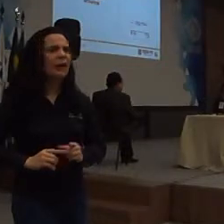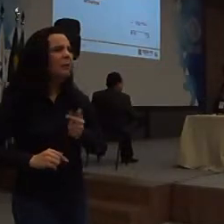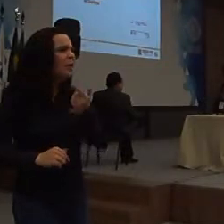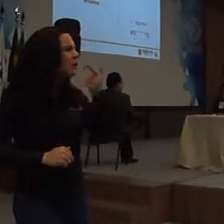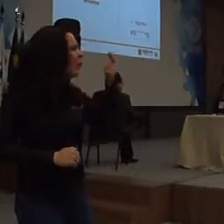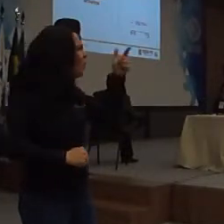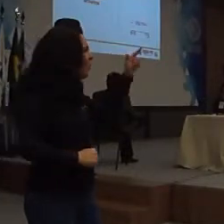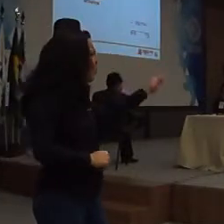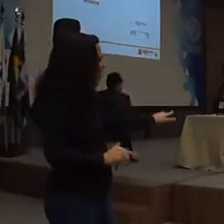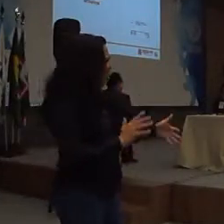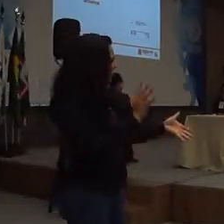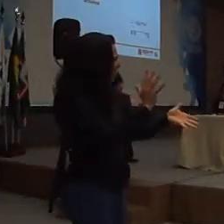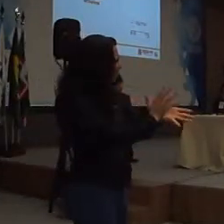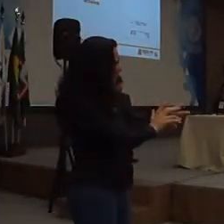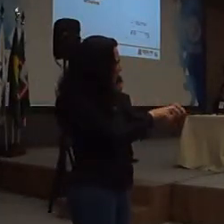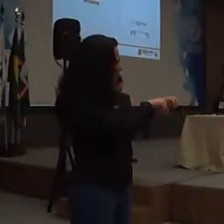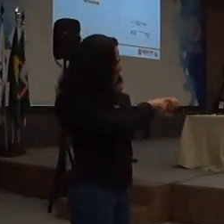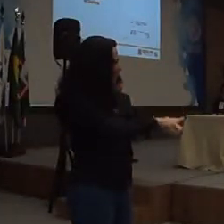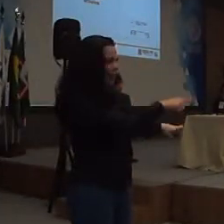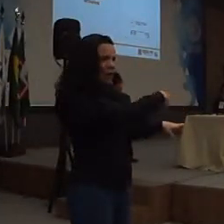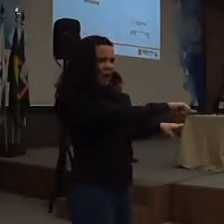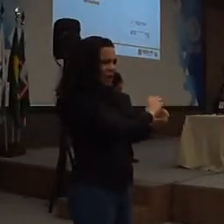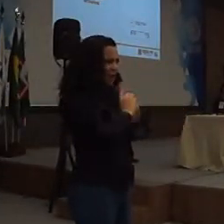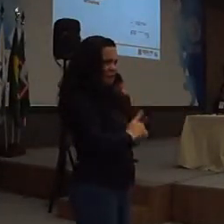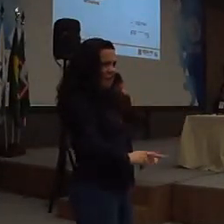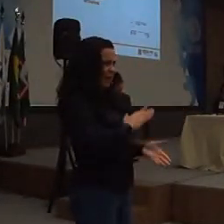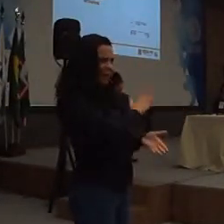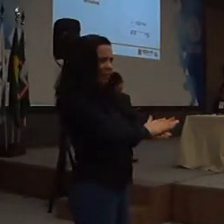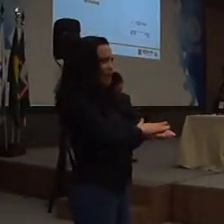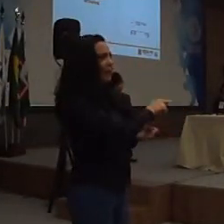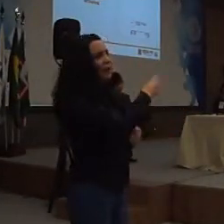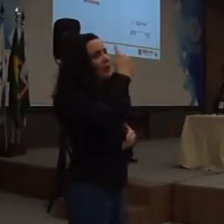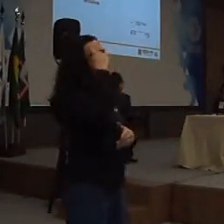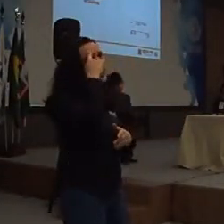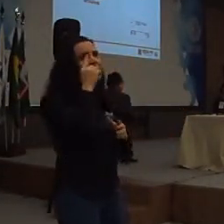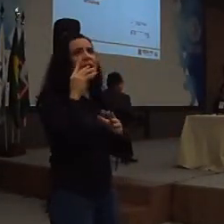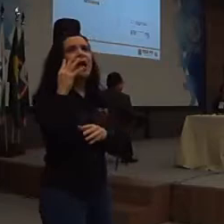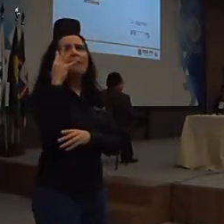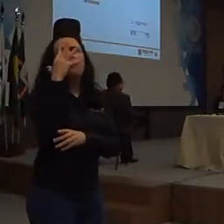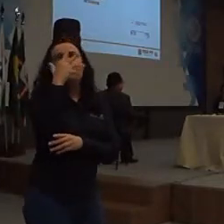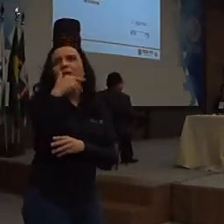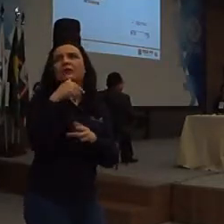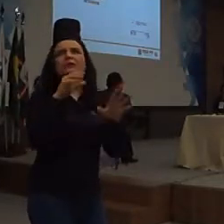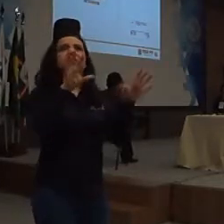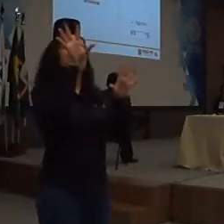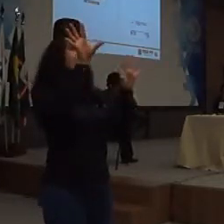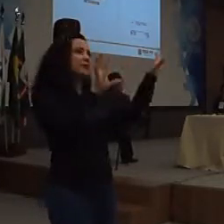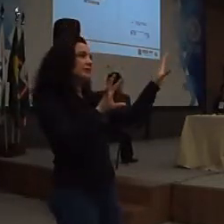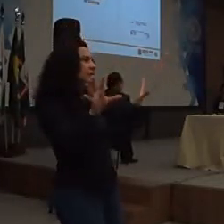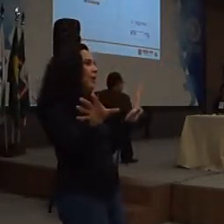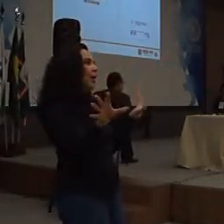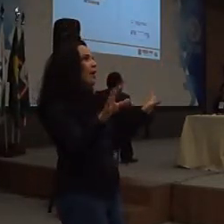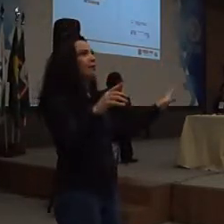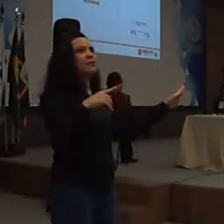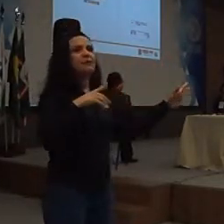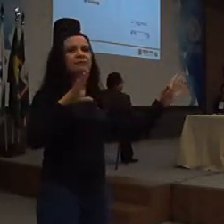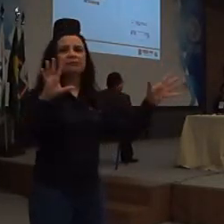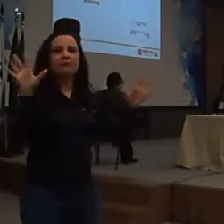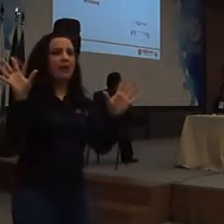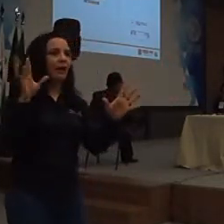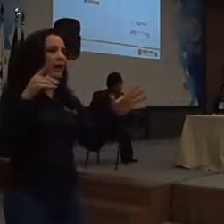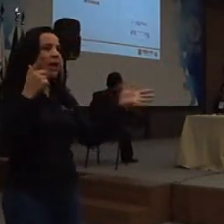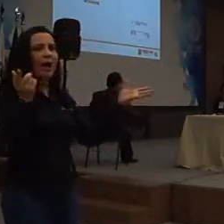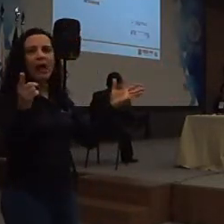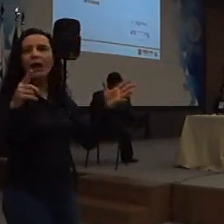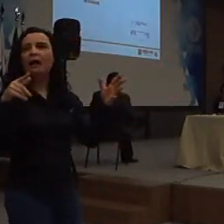outros no mobiliário, que têm interesses outros nas peças de uso dentro